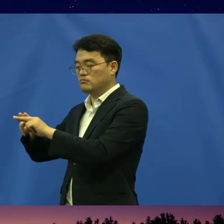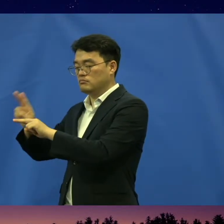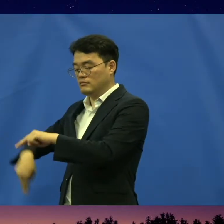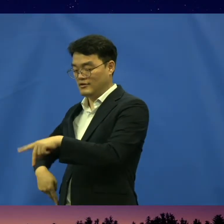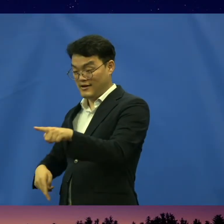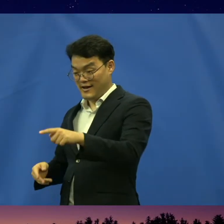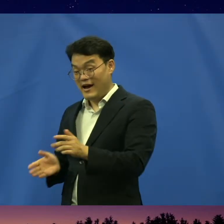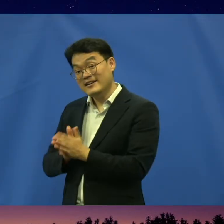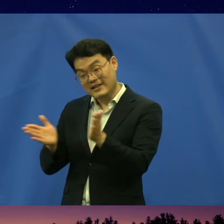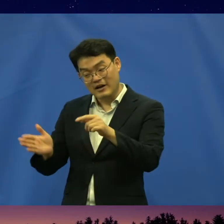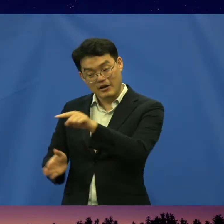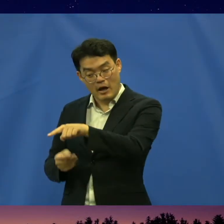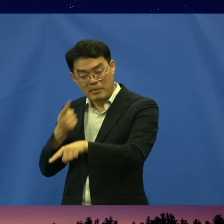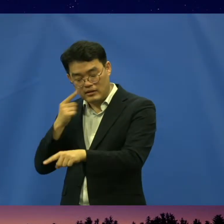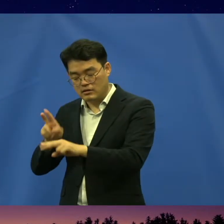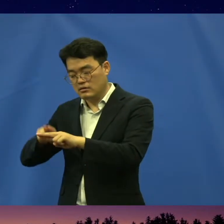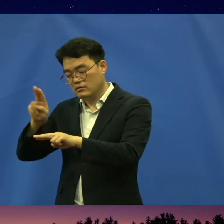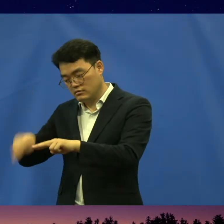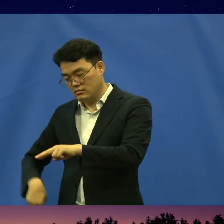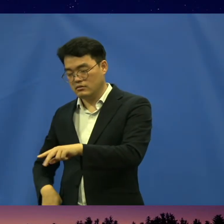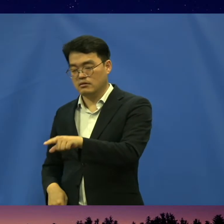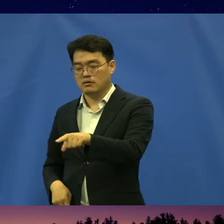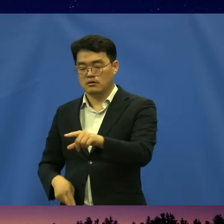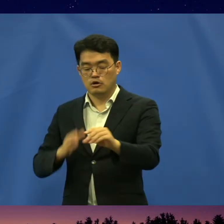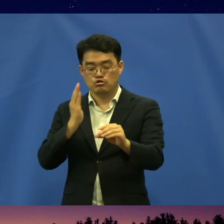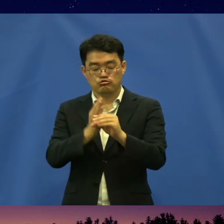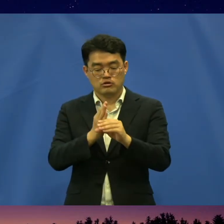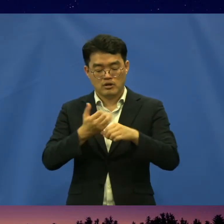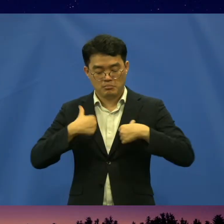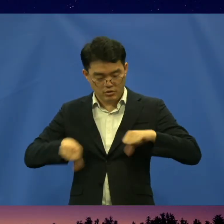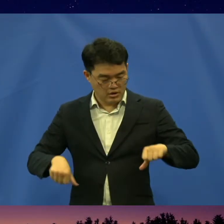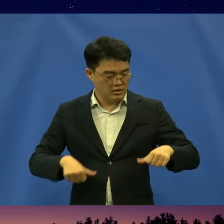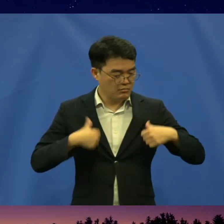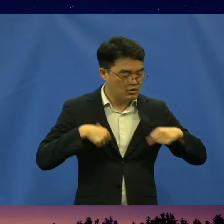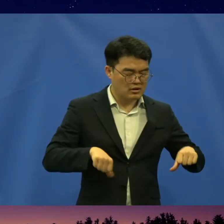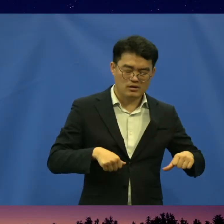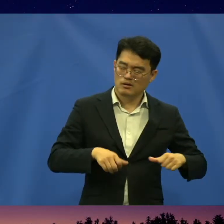옆에 분들하고 인사합시다. 끝내주는 사람이 됩시다.